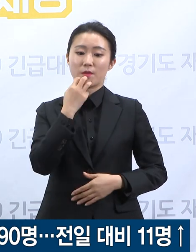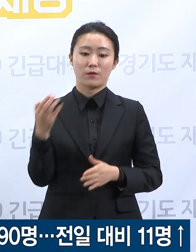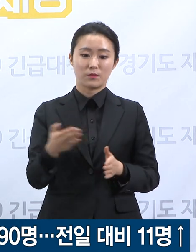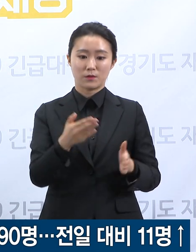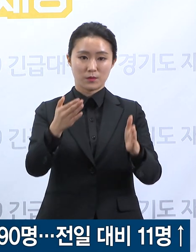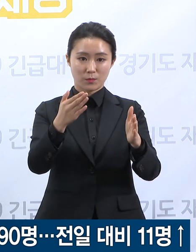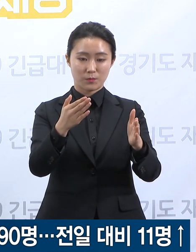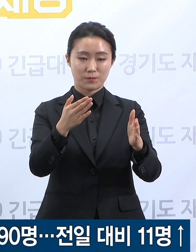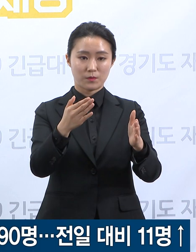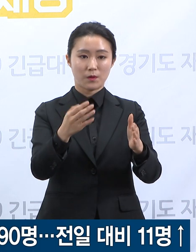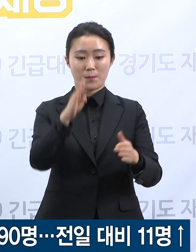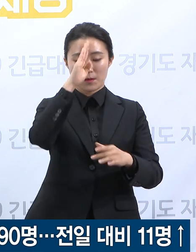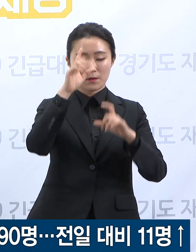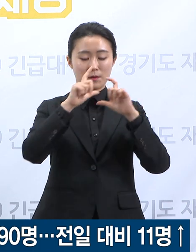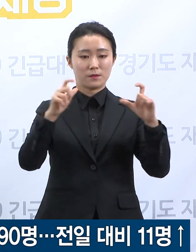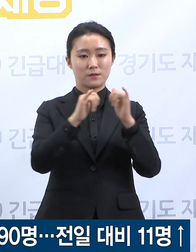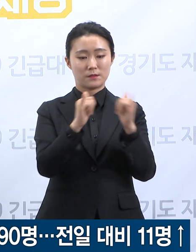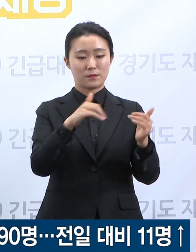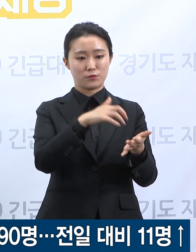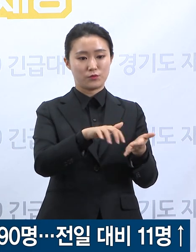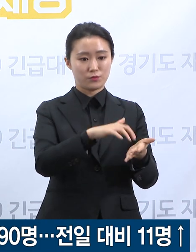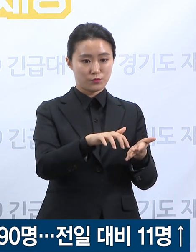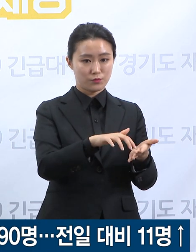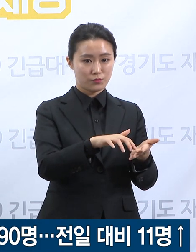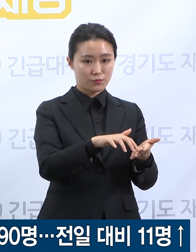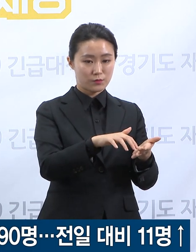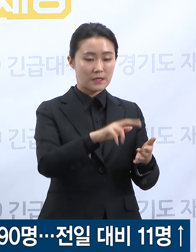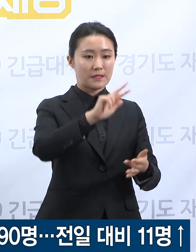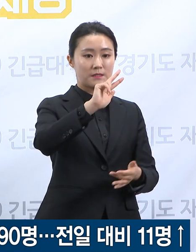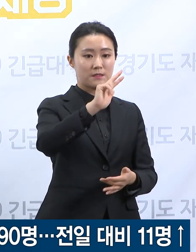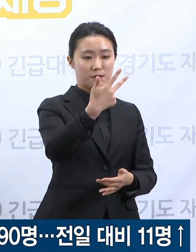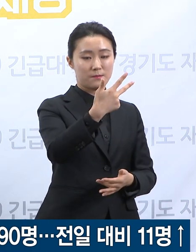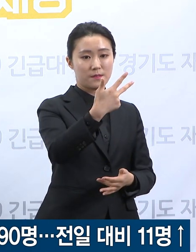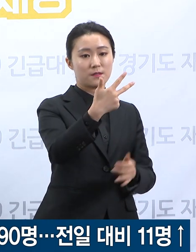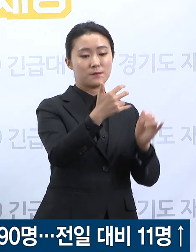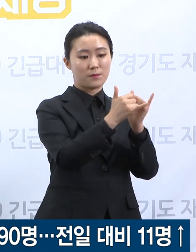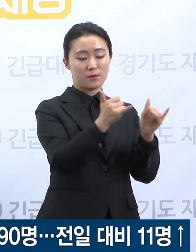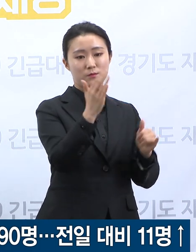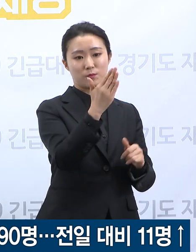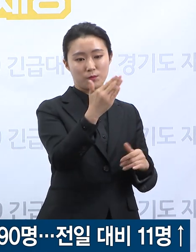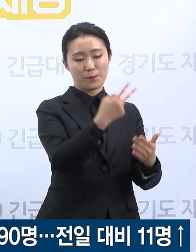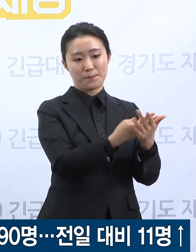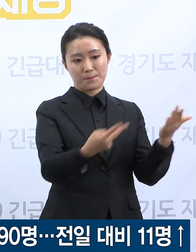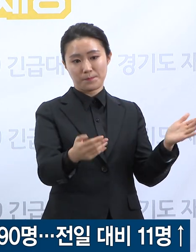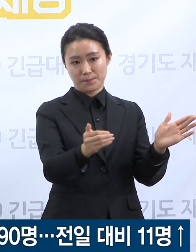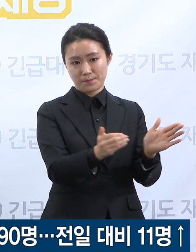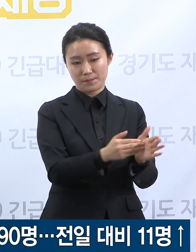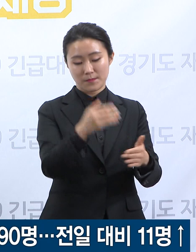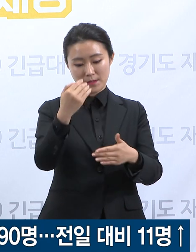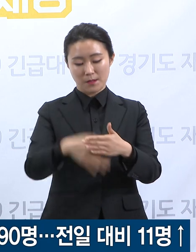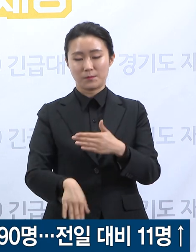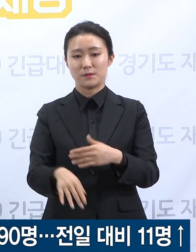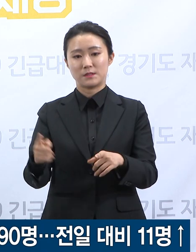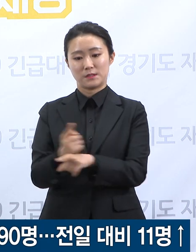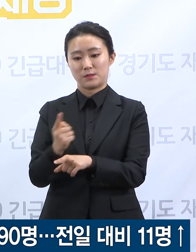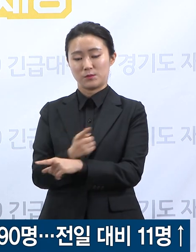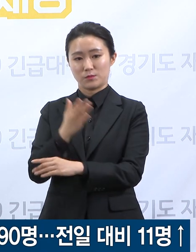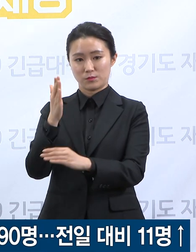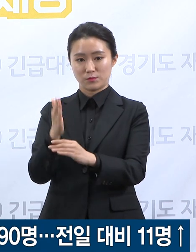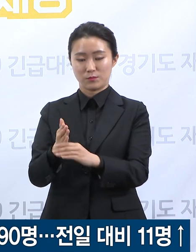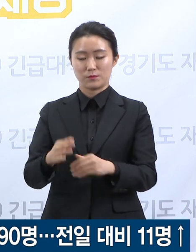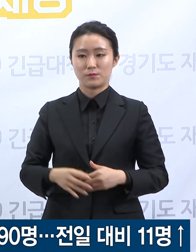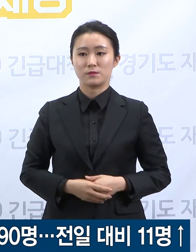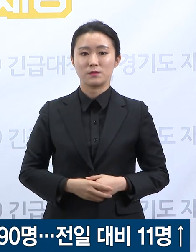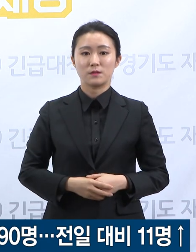737명은 퇴원하였고, 현재 331명이 병원 및 생활치료센터에서 격리 중입니다. 다음은